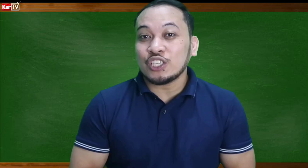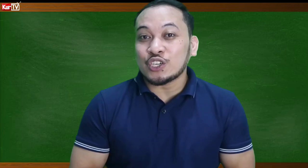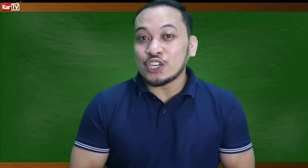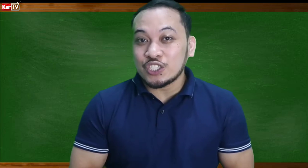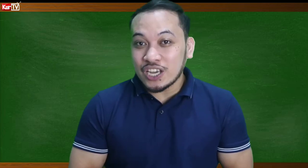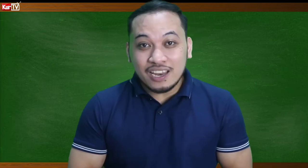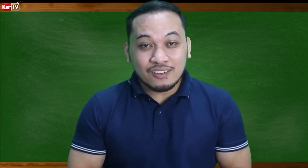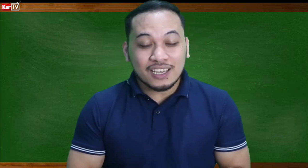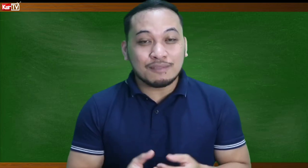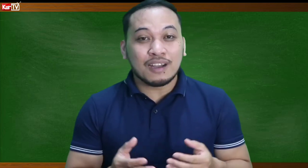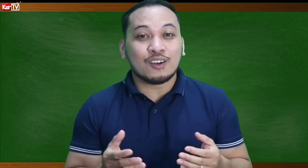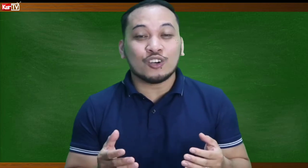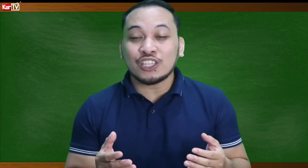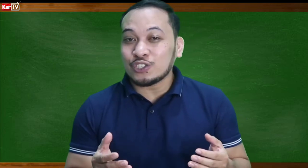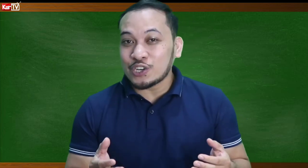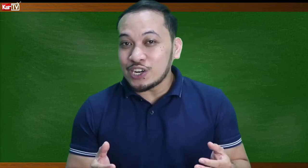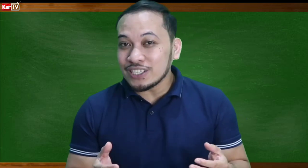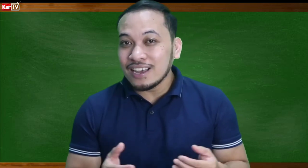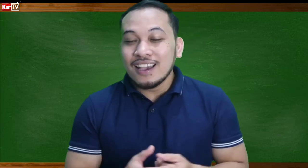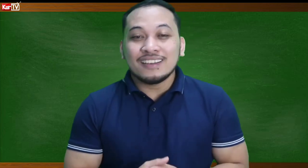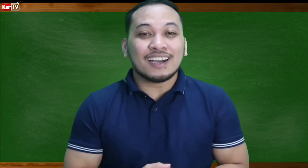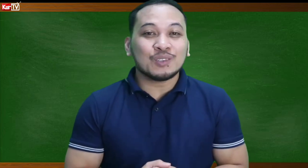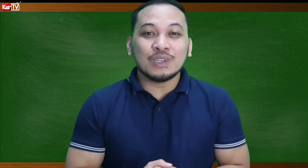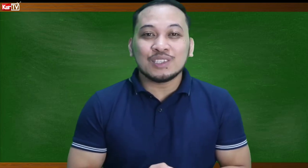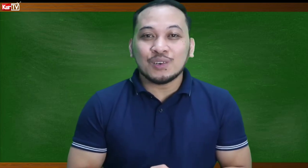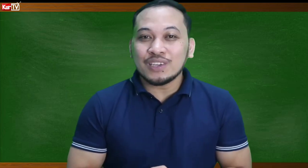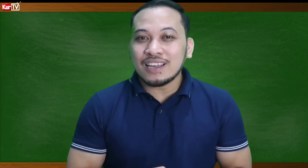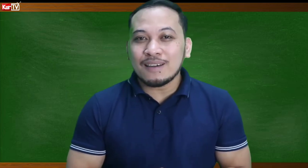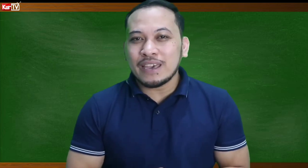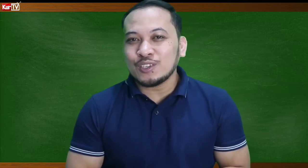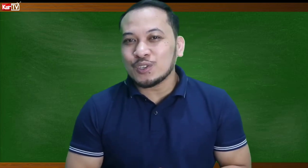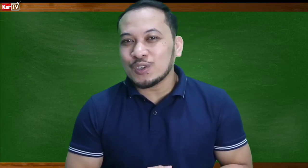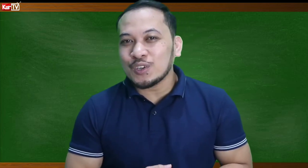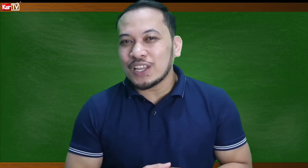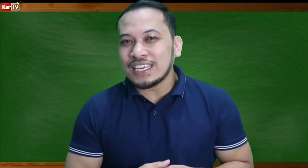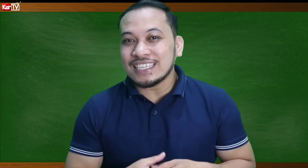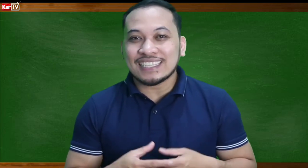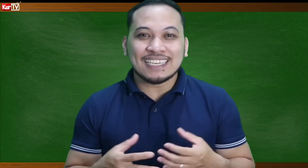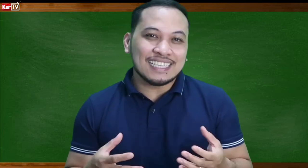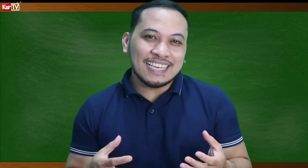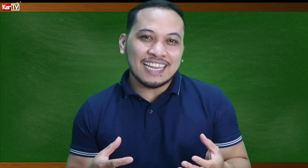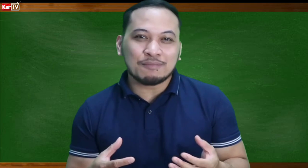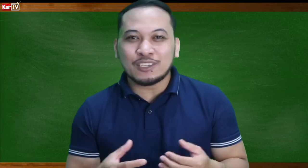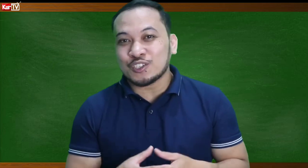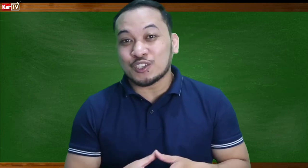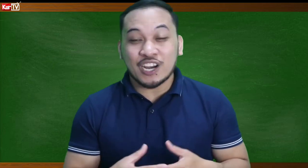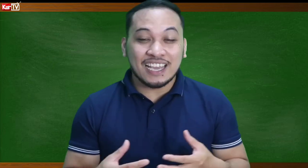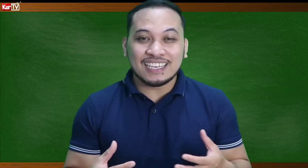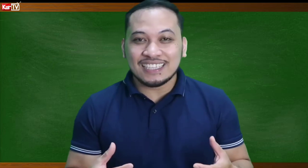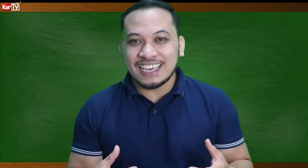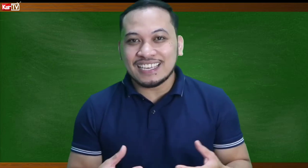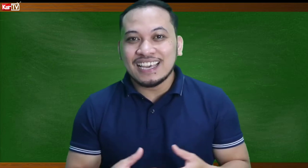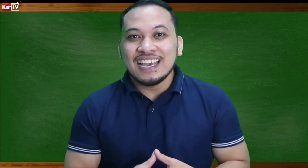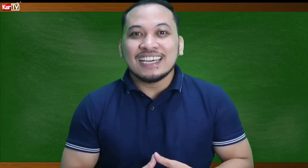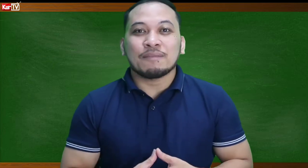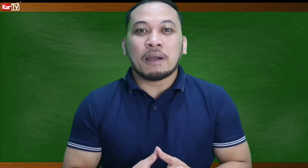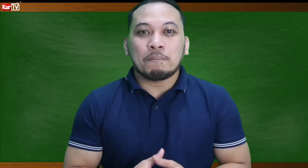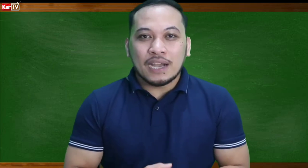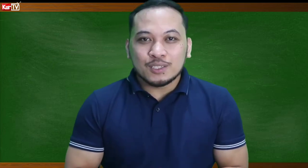teachers dyan, yung ating mga co-teachers na katulad ko na medyo nai-stress na din at medyo struggle na din sa pagpasok sa